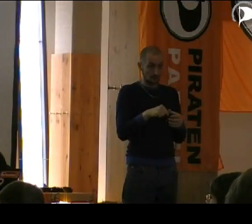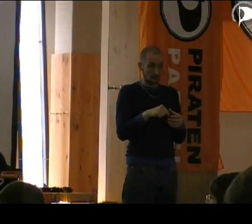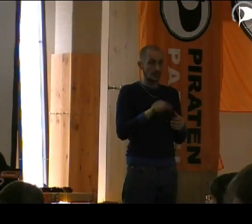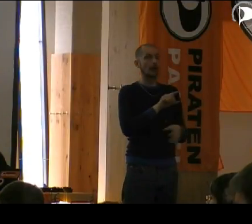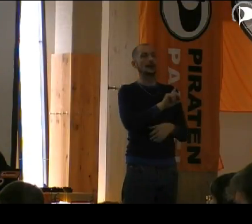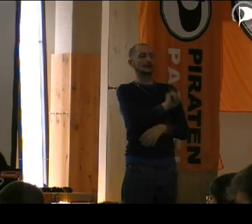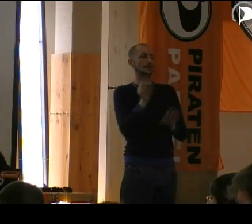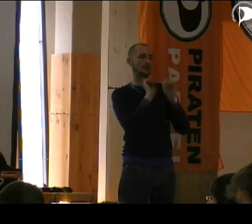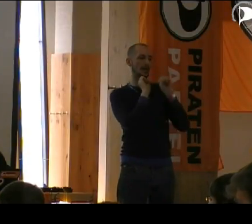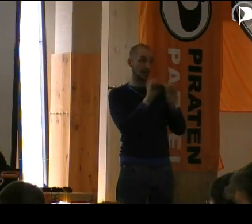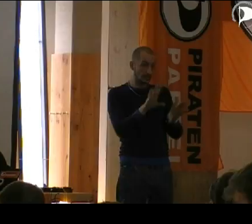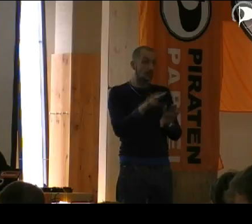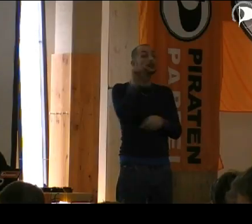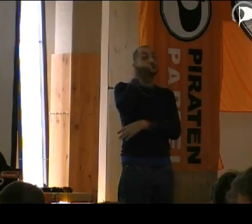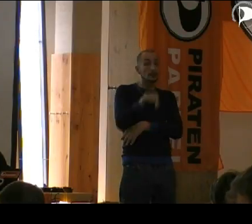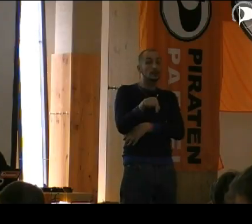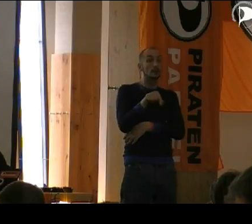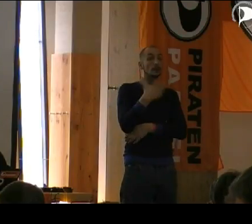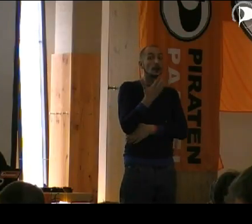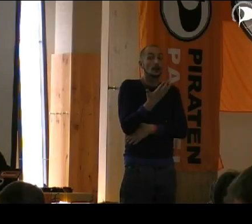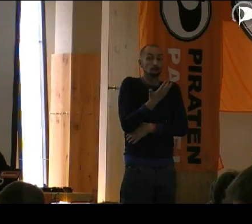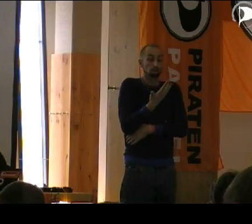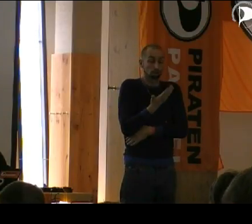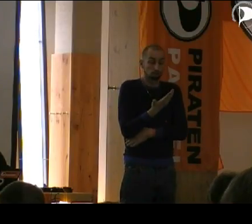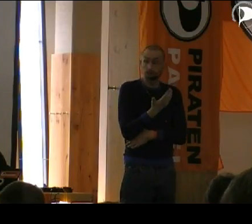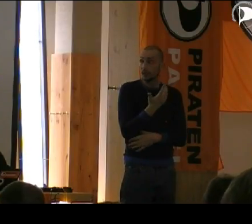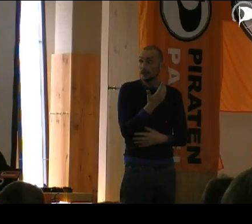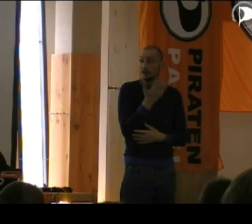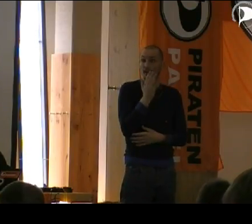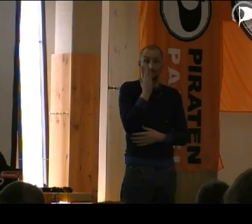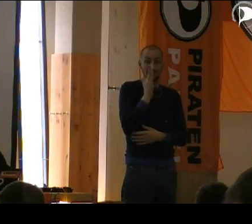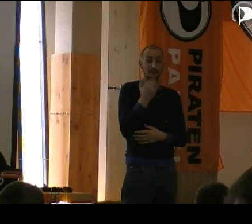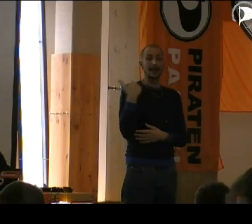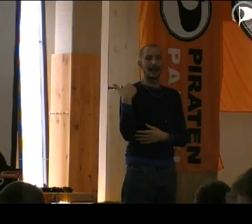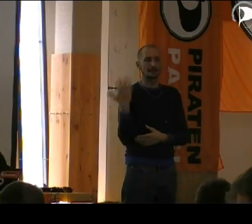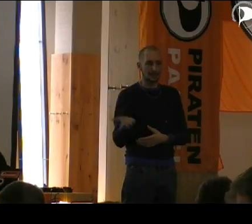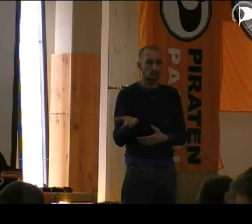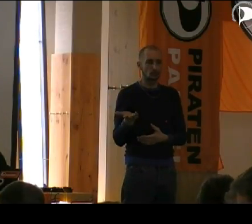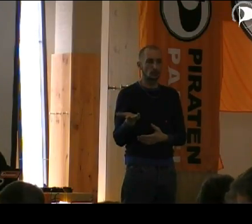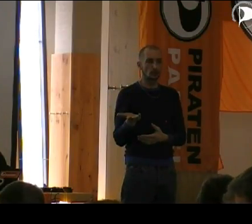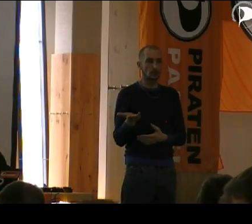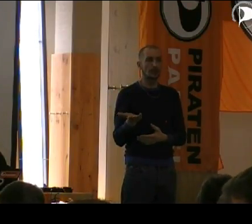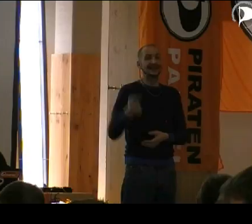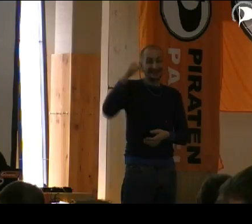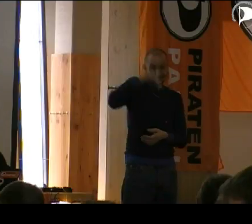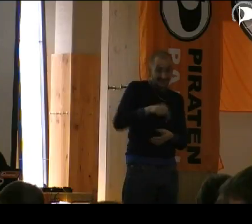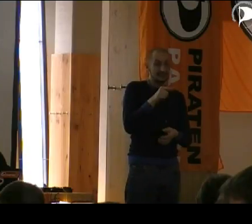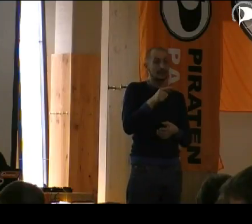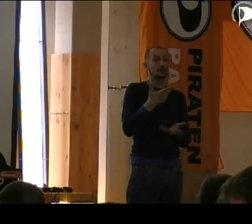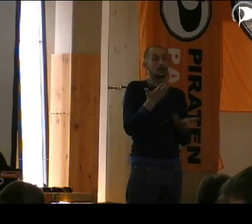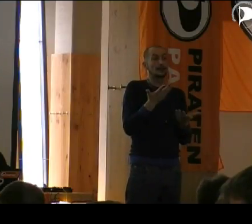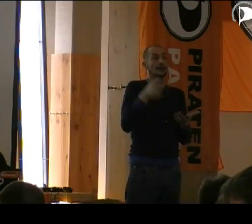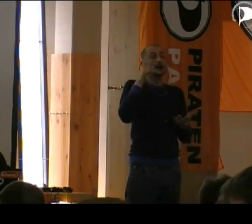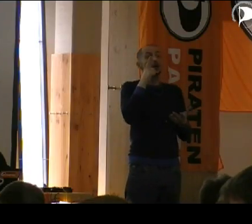berichtet darüber gibt inwent in der entlastung des vorstandes wenn sie jetzt stattfindet oder natürlich auch nicht